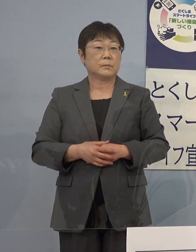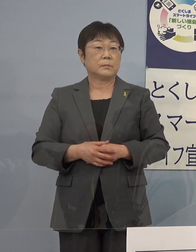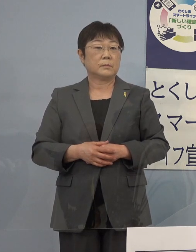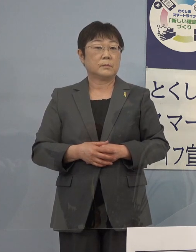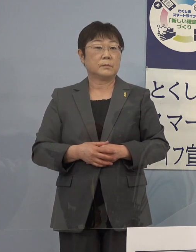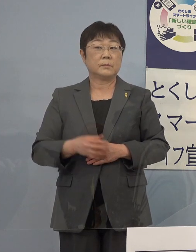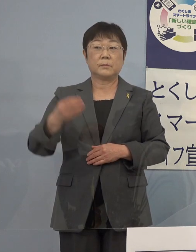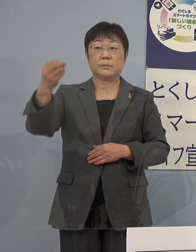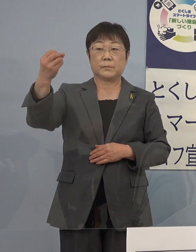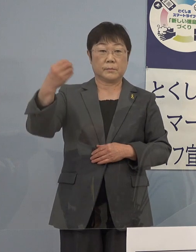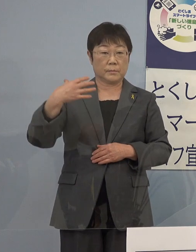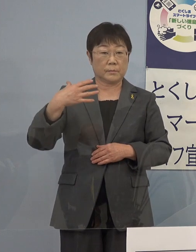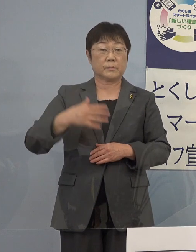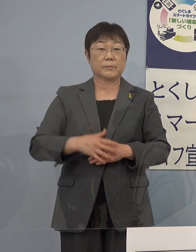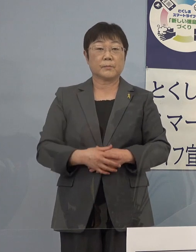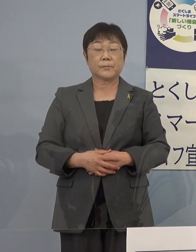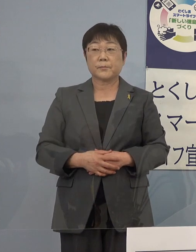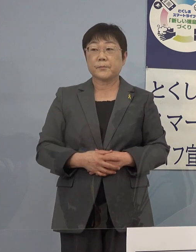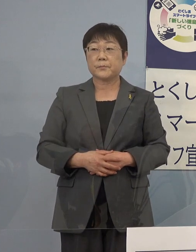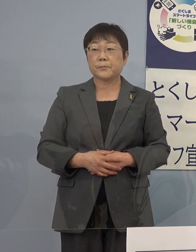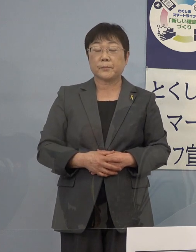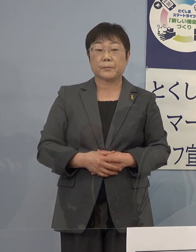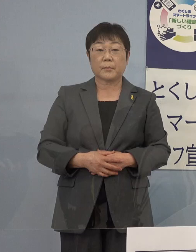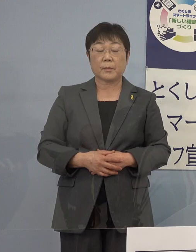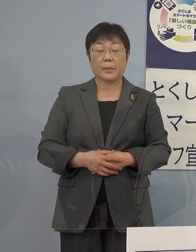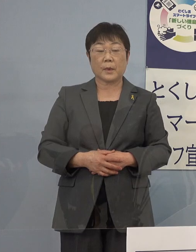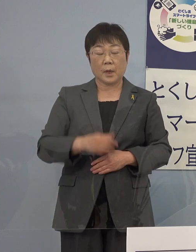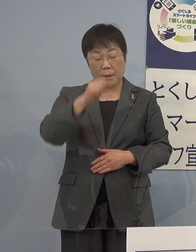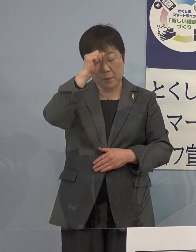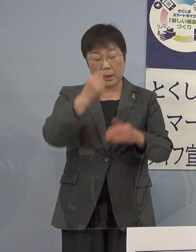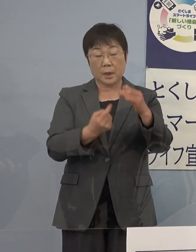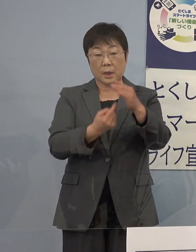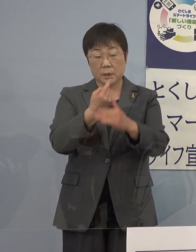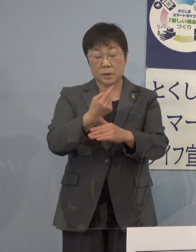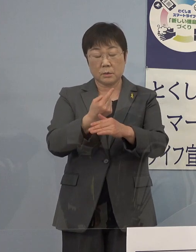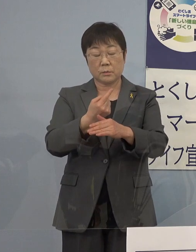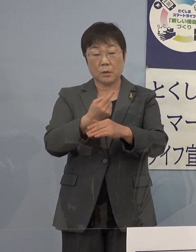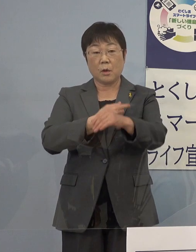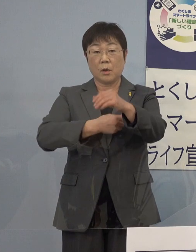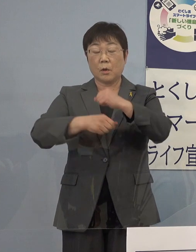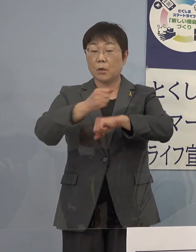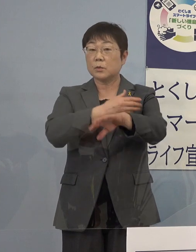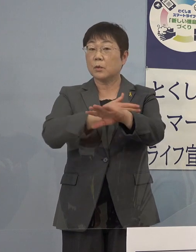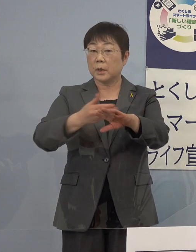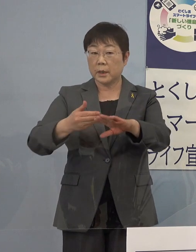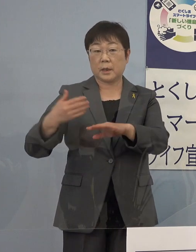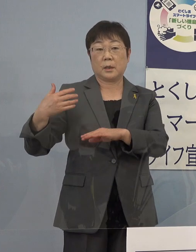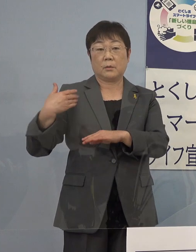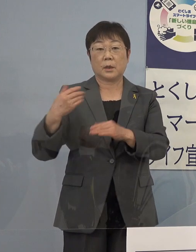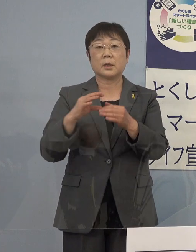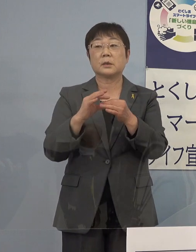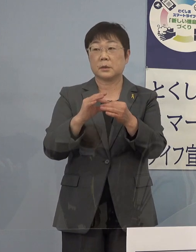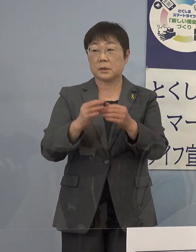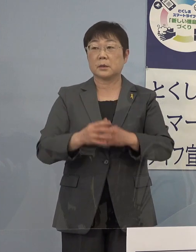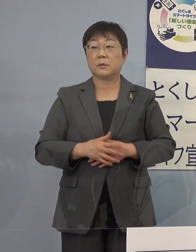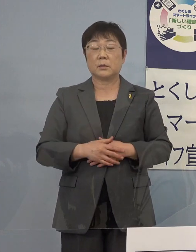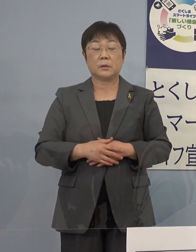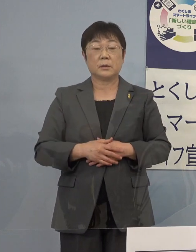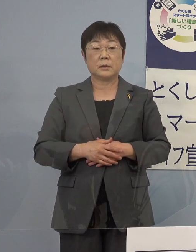あ、すいません 、はい、どうぞ。 あの発症2日前から戻るのが、はい、まあ、ないと思うんですけれども、